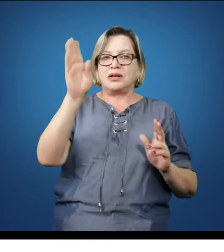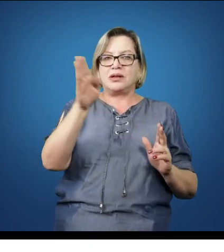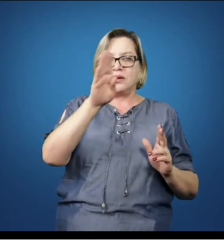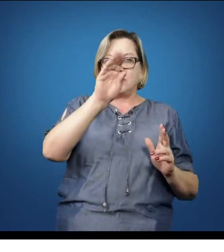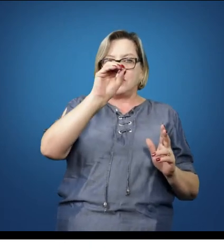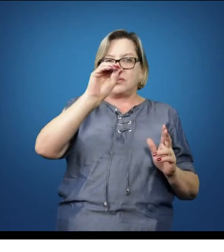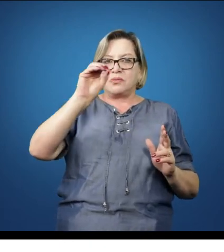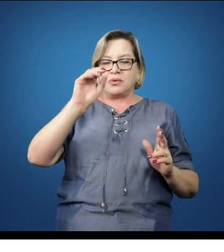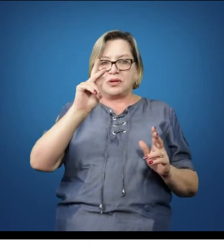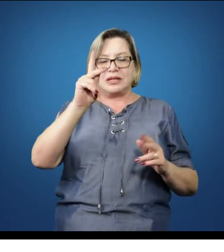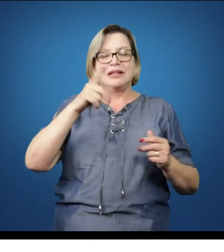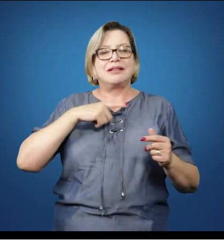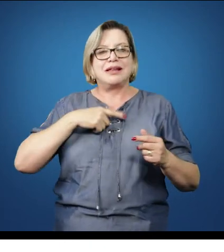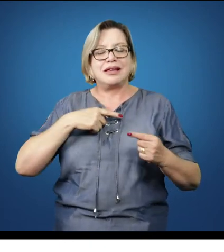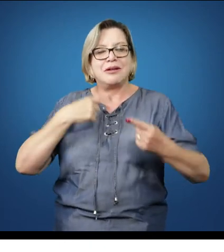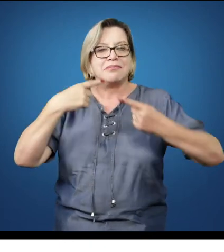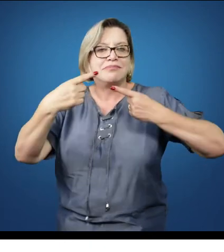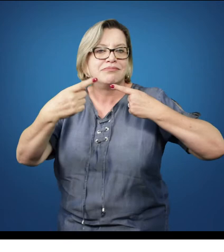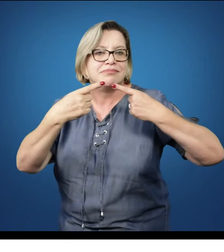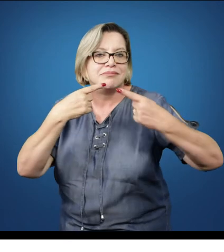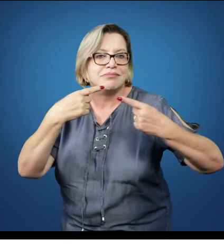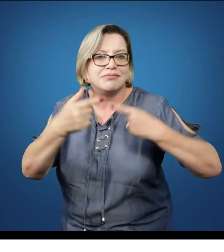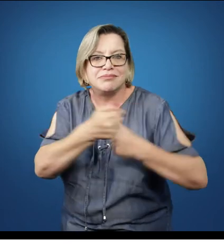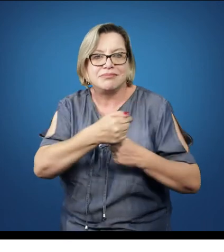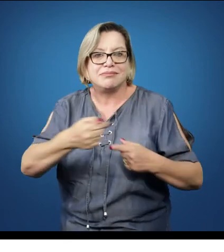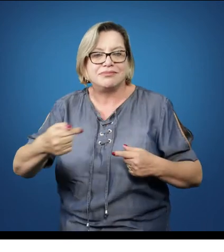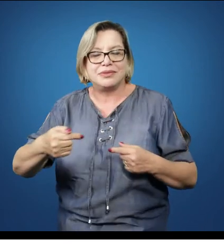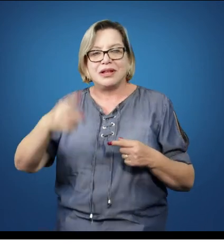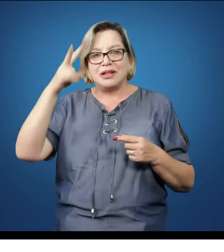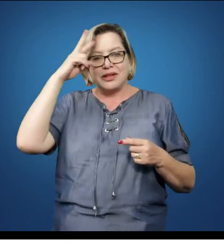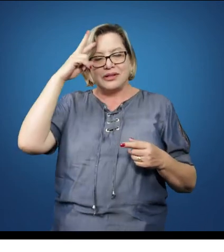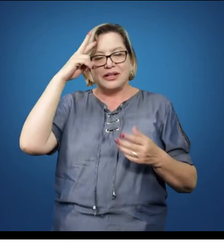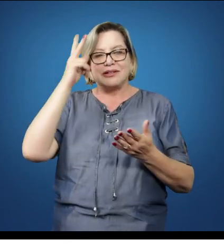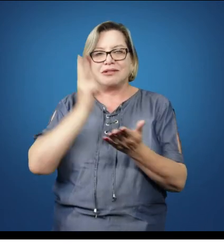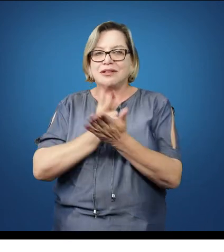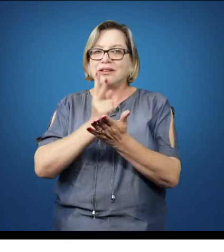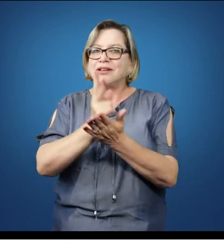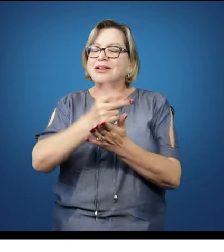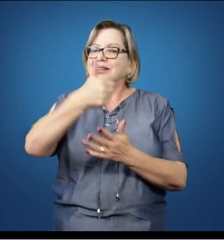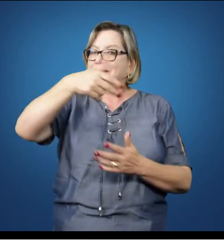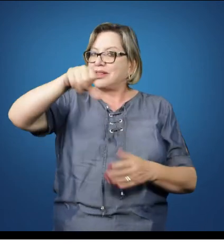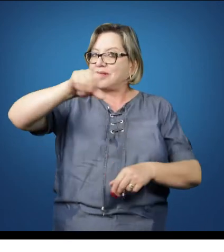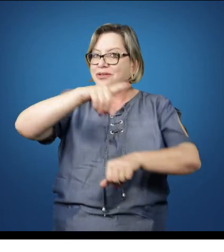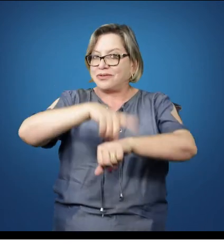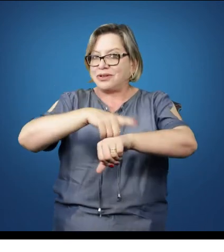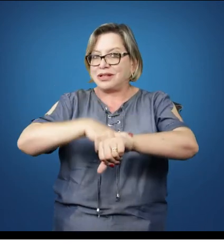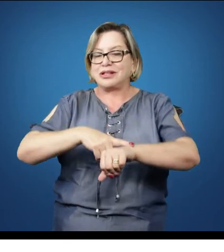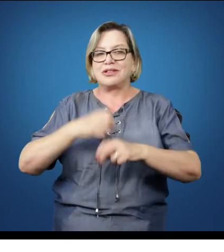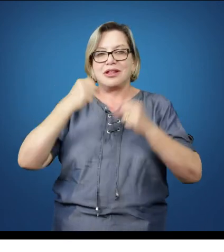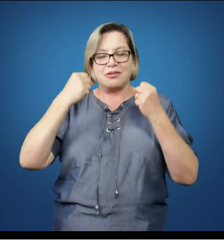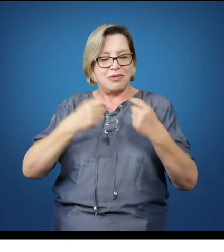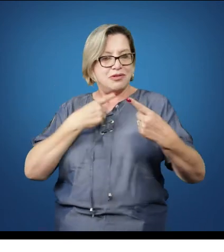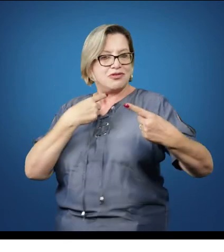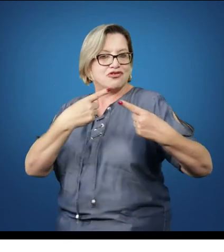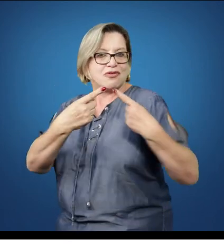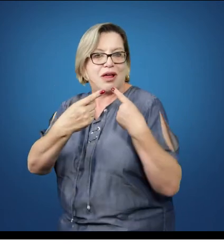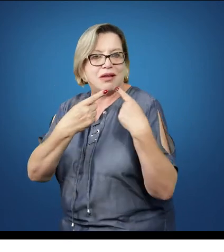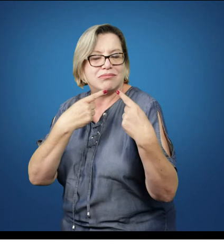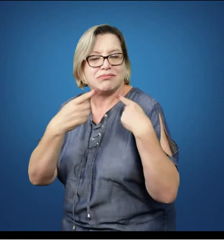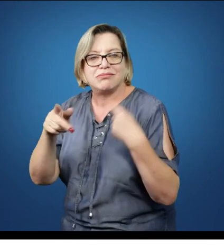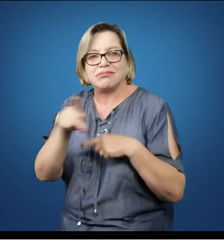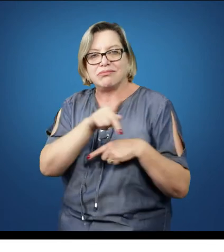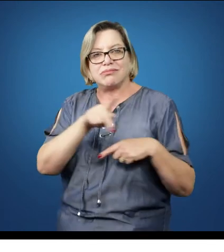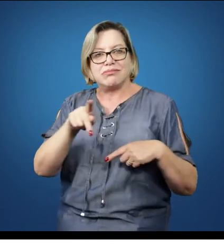chefe semanal também às segundas feiras às 19 horas para que vocês possam estar dialogando um professor